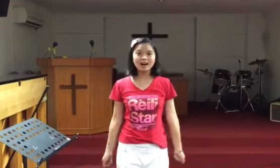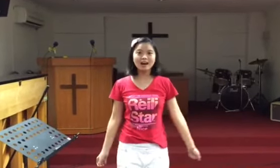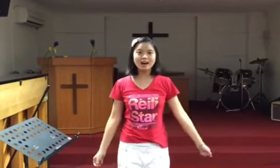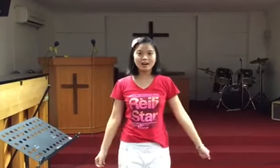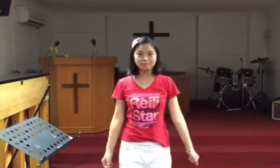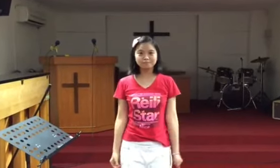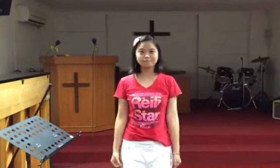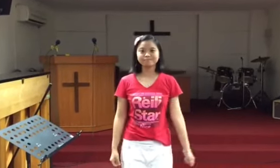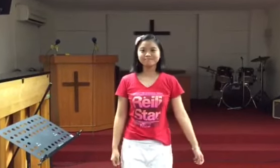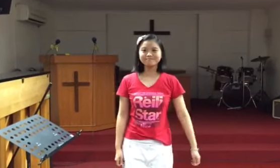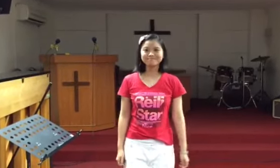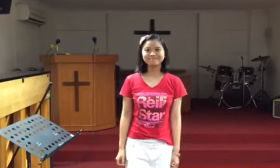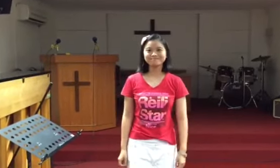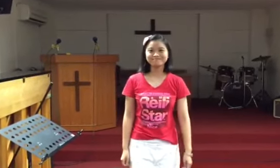Pahala